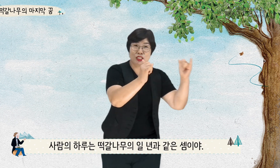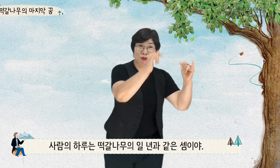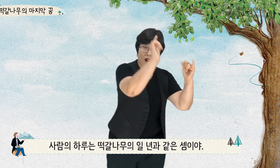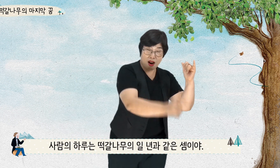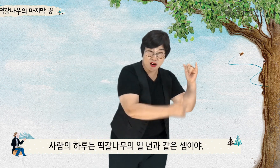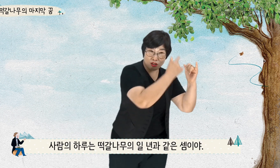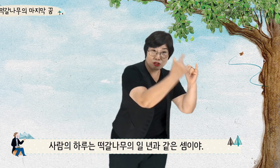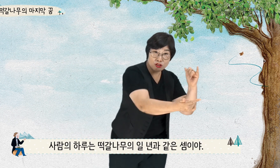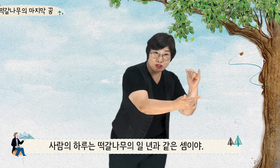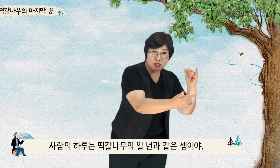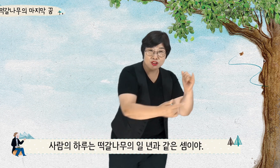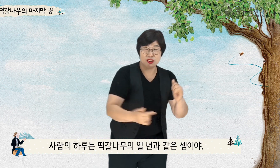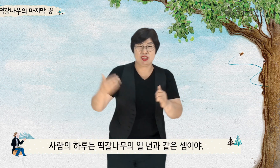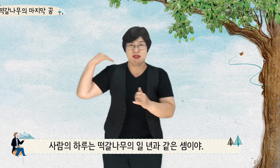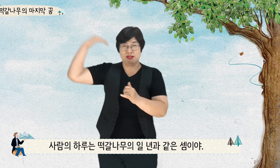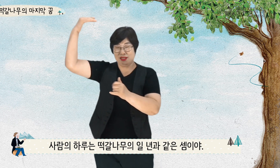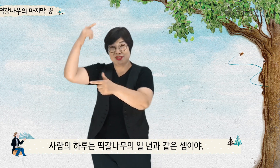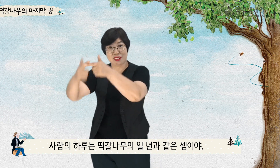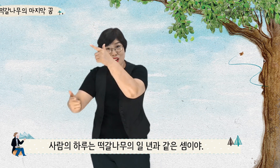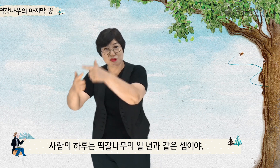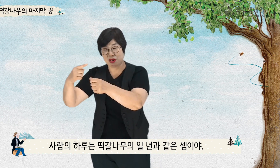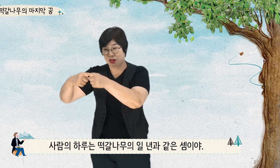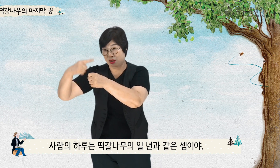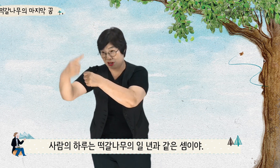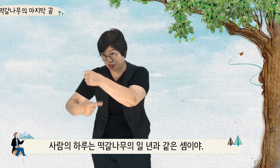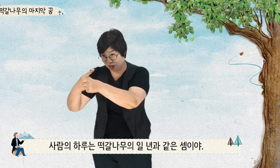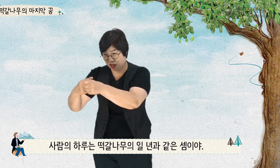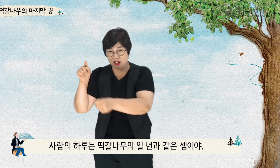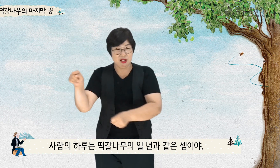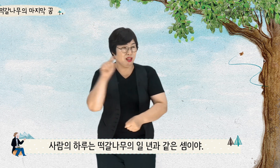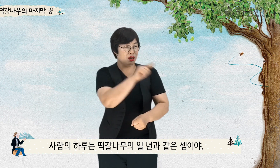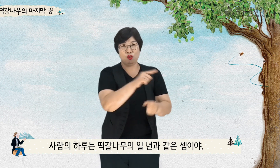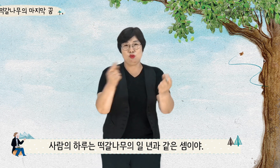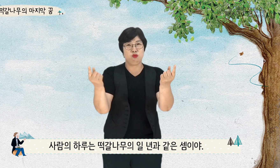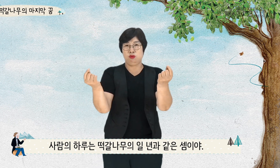사람의 하루는 떡갈나무의 1년과 같은 셈이야.